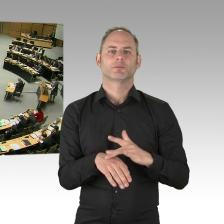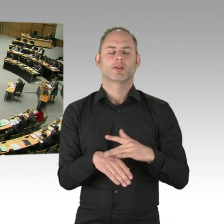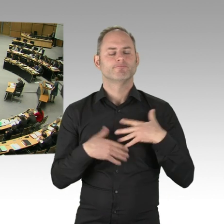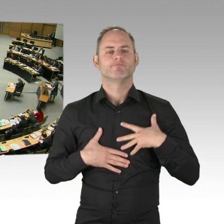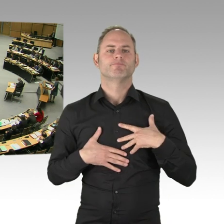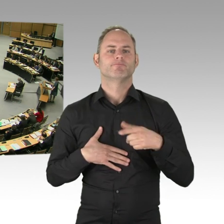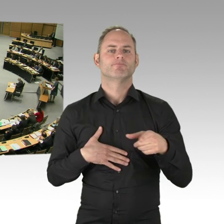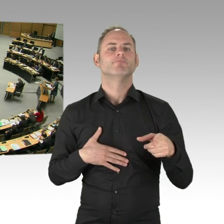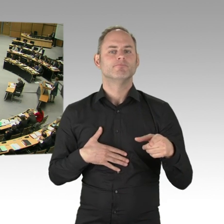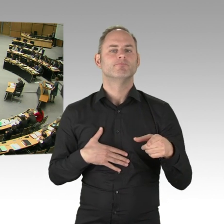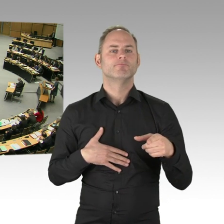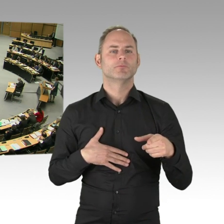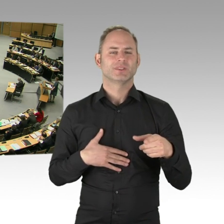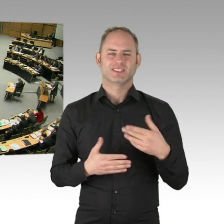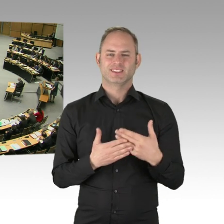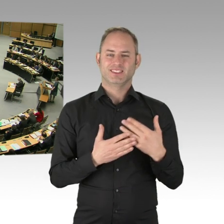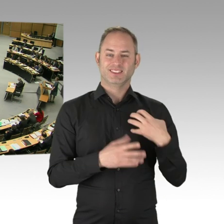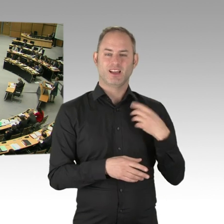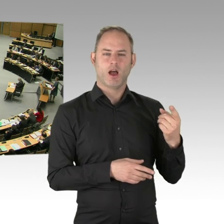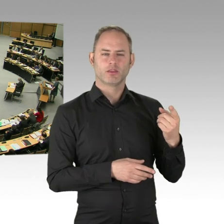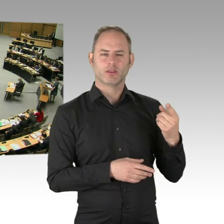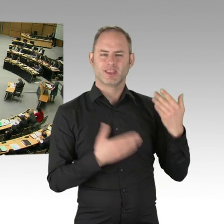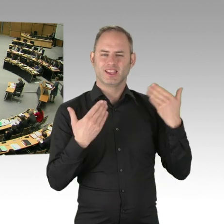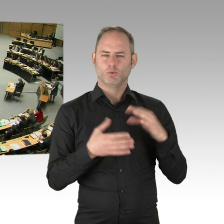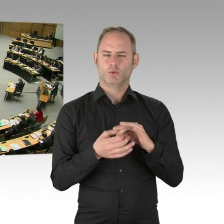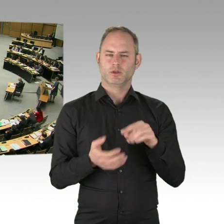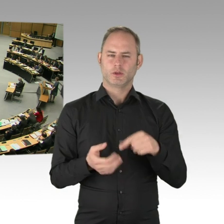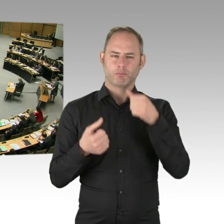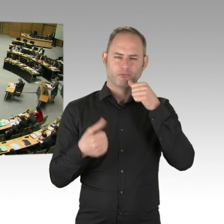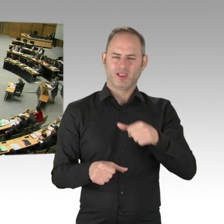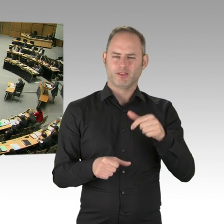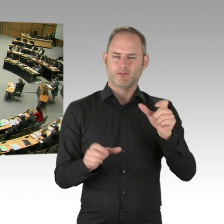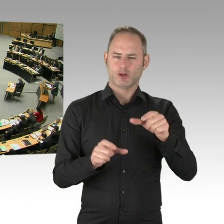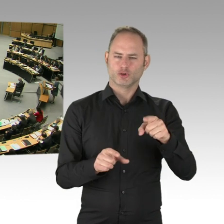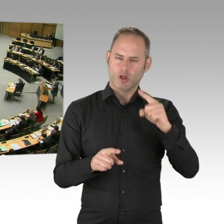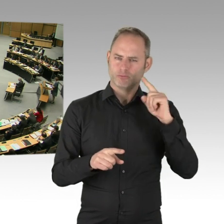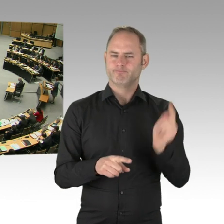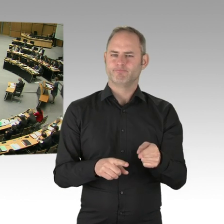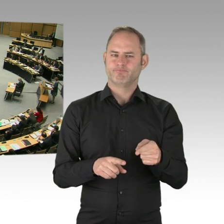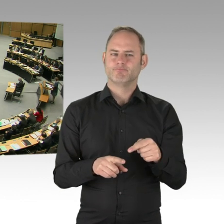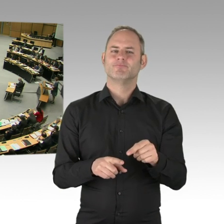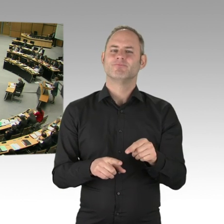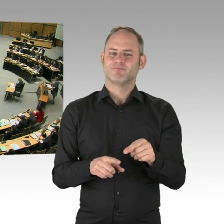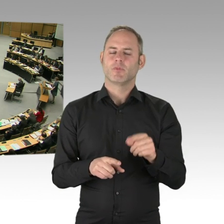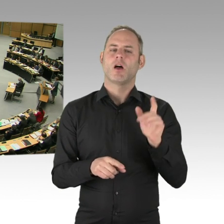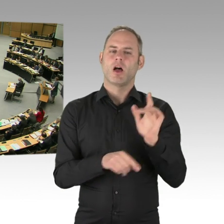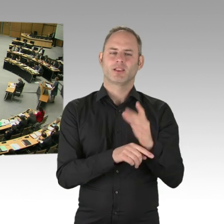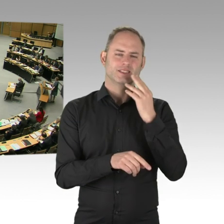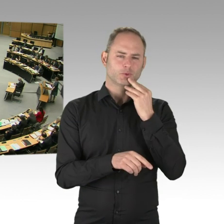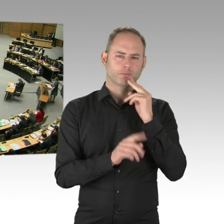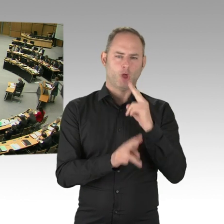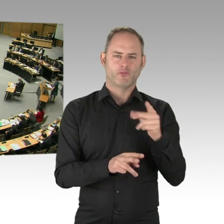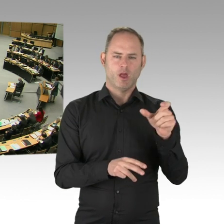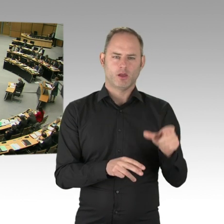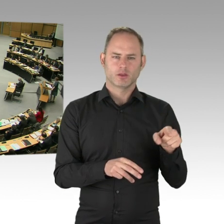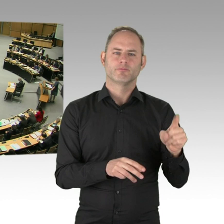Ermittlungserfolge sind viele Betroffenen gar nicht erst bereit, überhaupt erst Anzeige zu erstatten. Die Dunkelziffer ist extrem hoch. Meine Damen